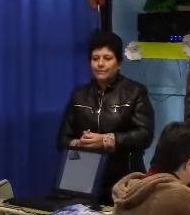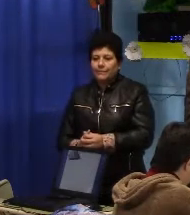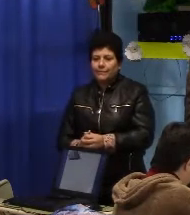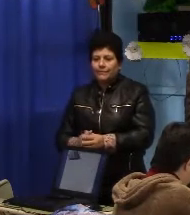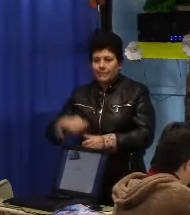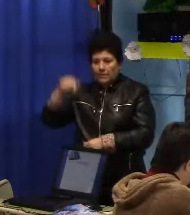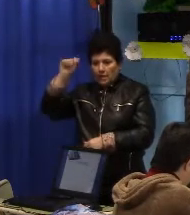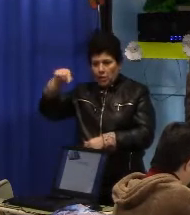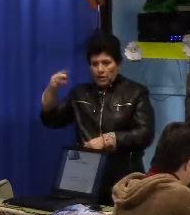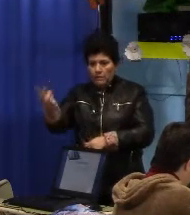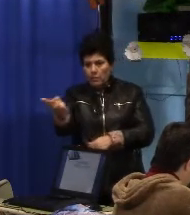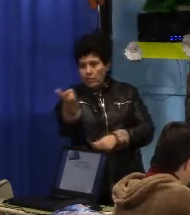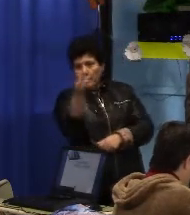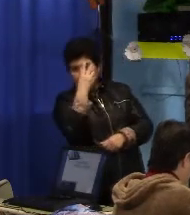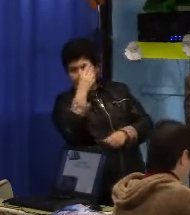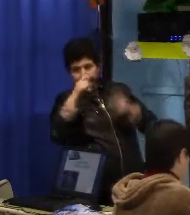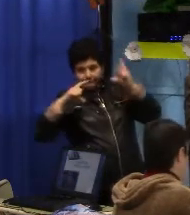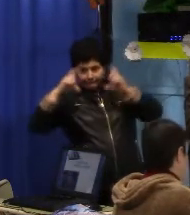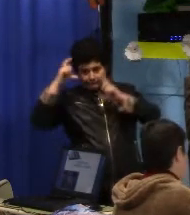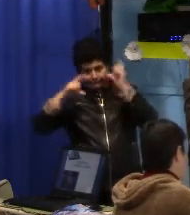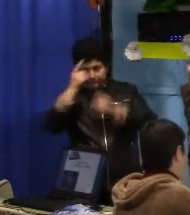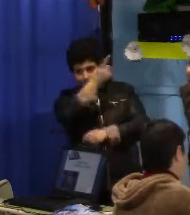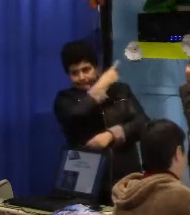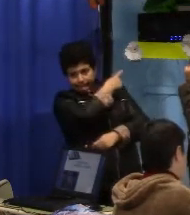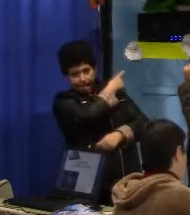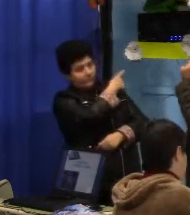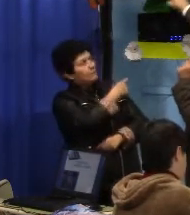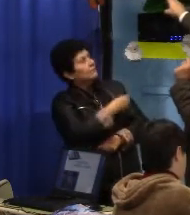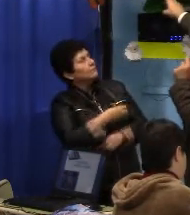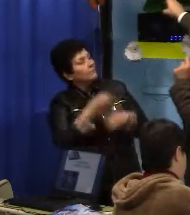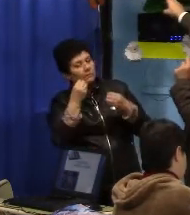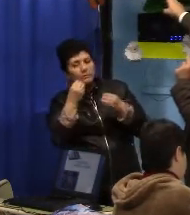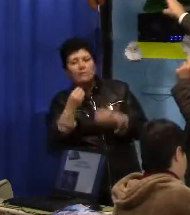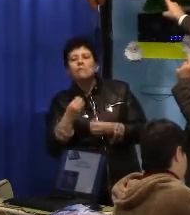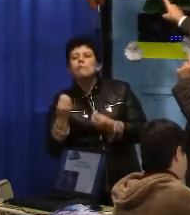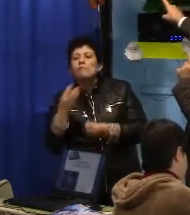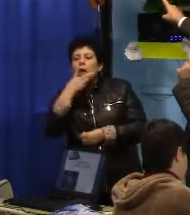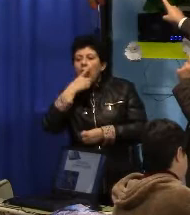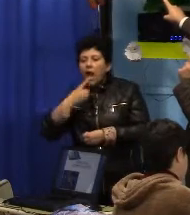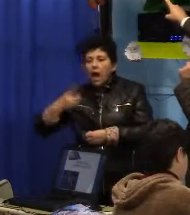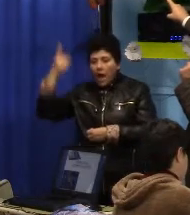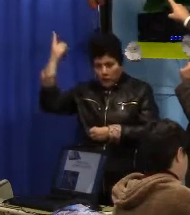mirar las fotos. Ese plan, Dios tomó a